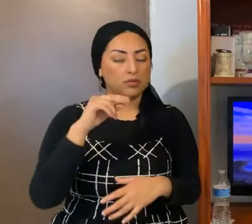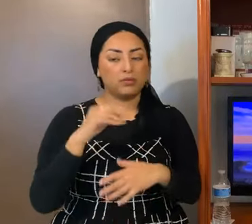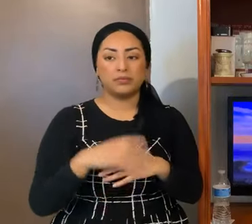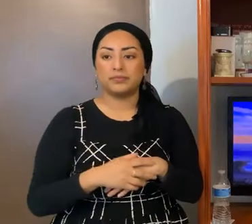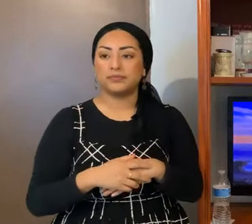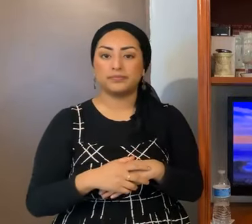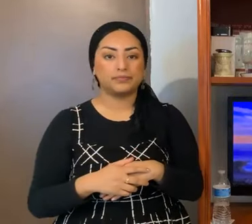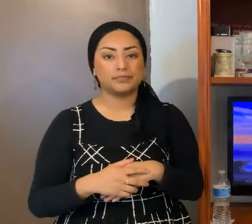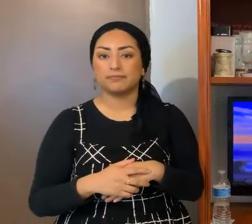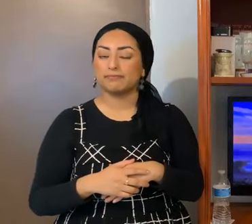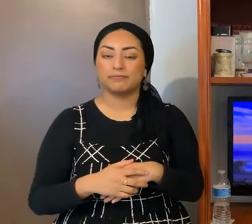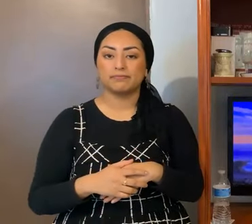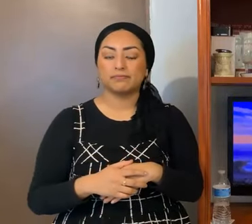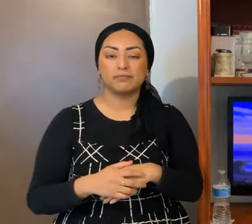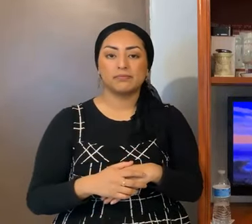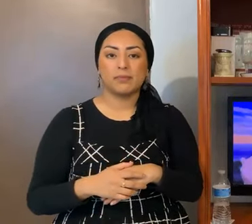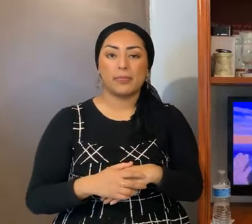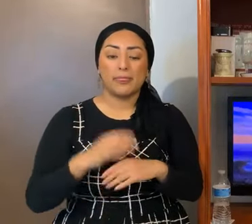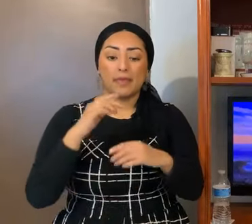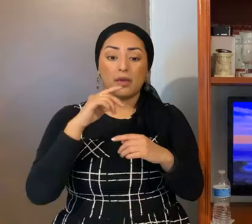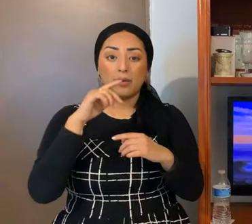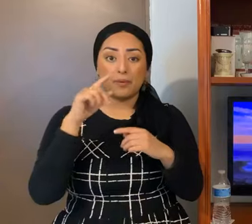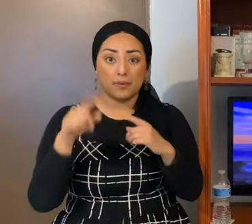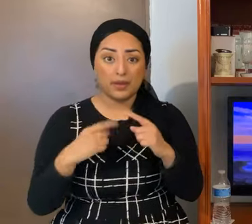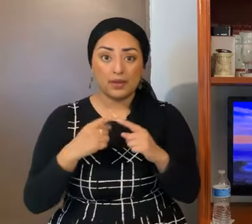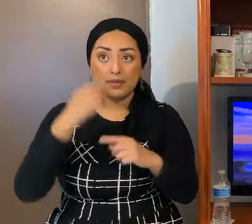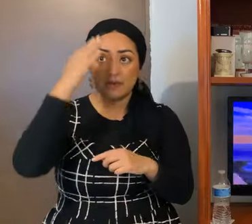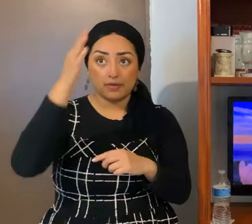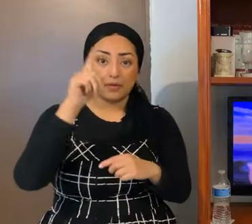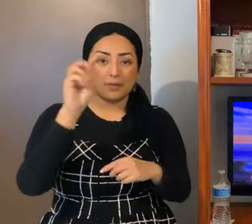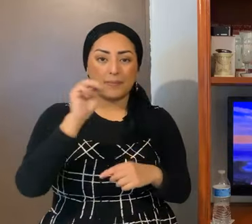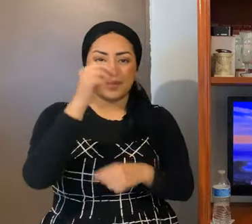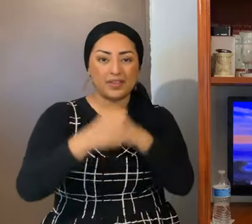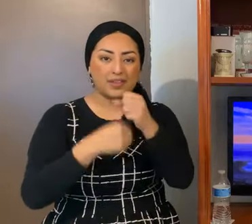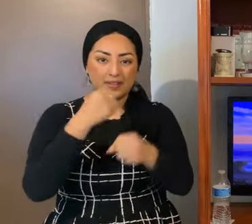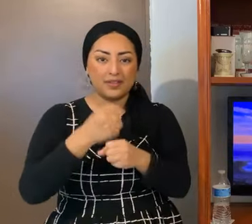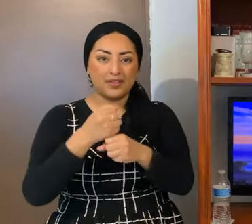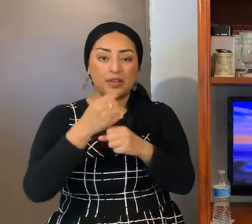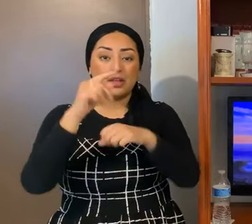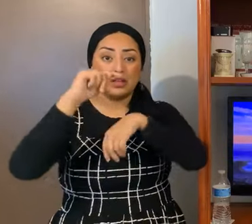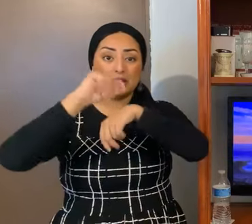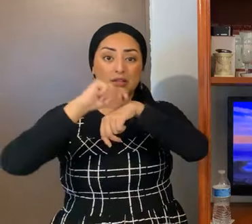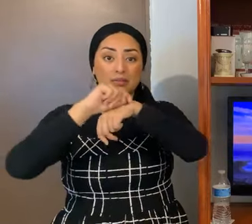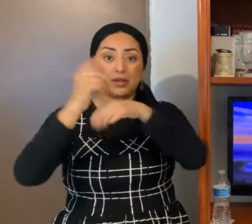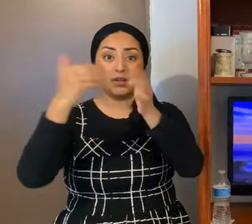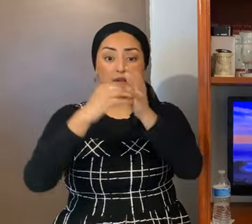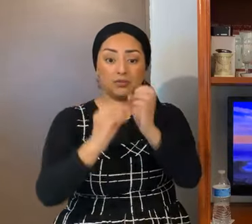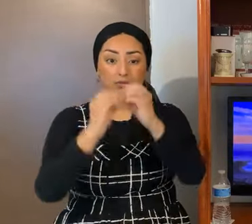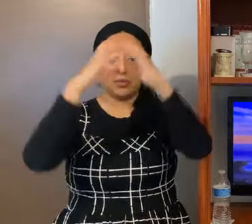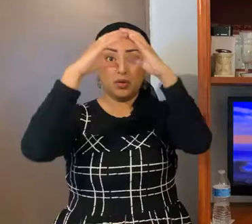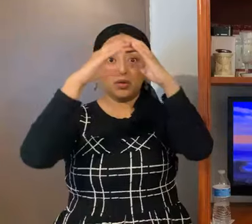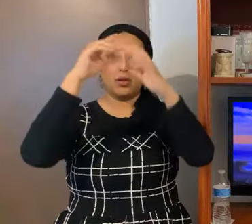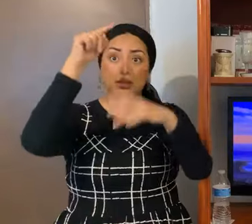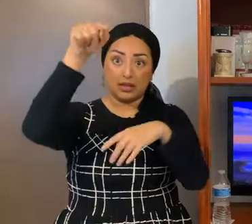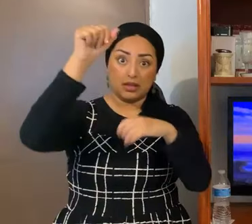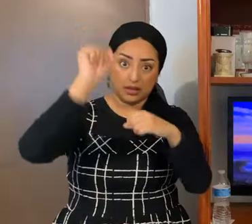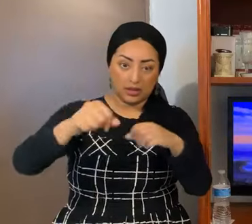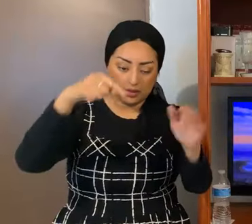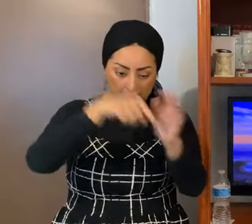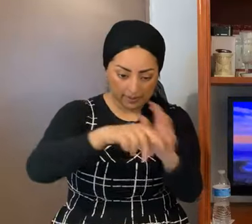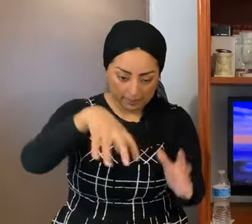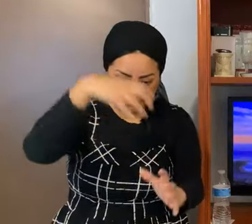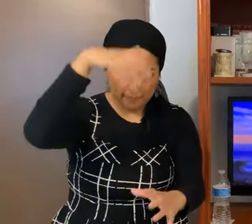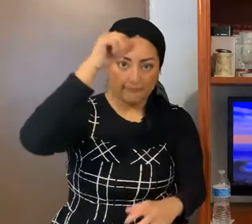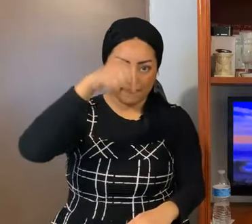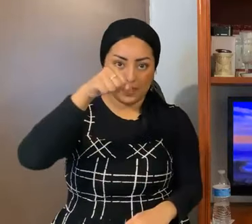se pueden hacer sacrificios ahora. Cuando en el milenio el templo se ha levantado, entonces allí se podrán hacer